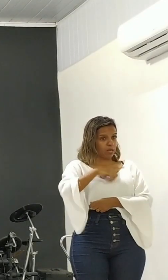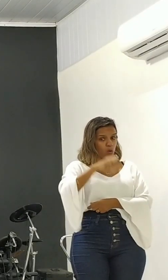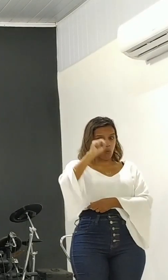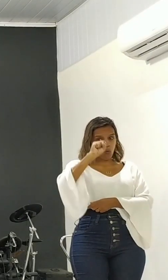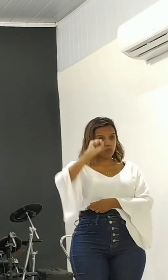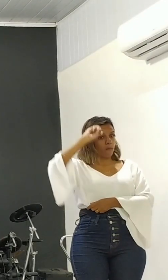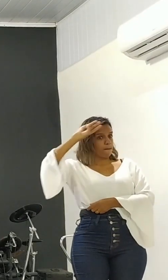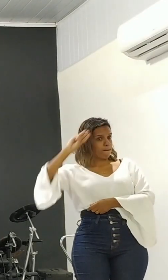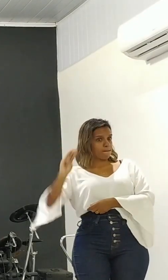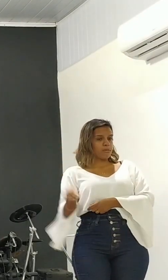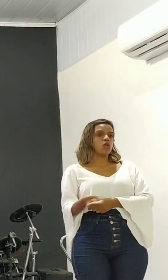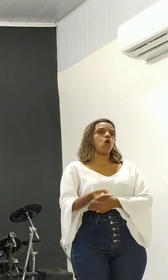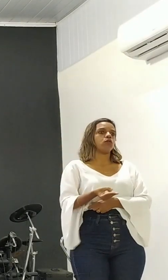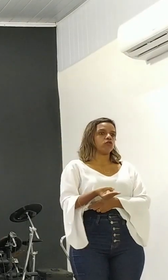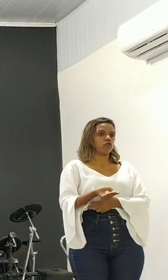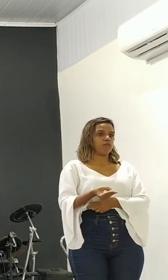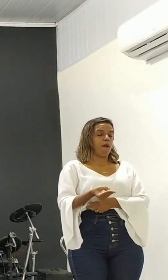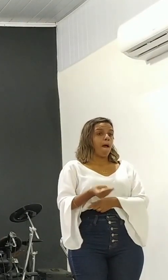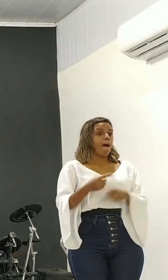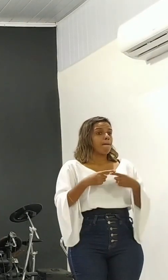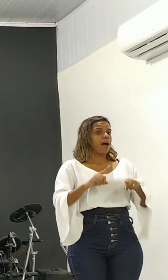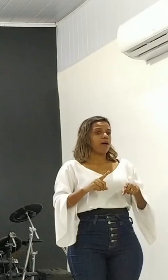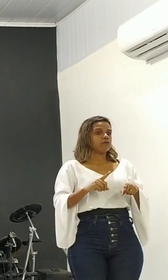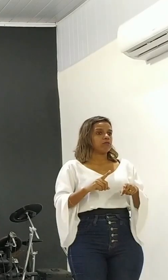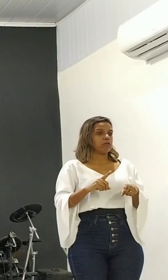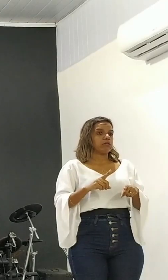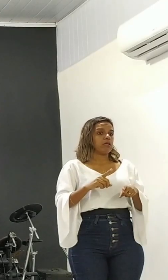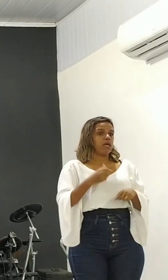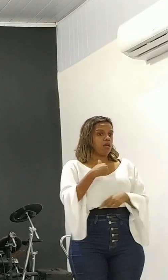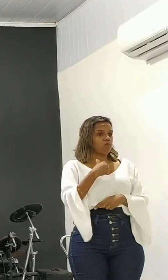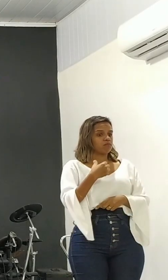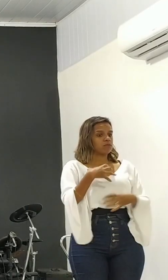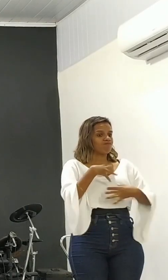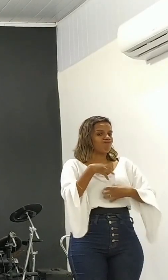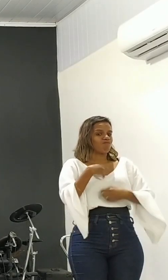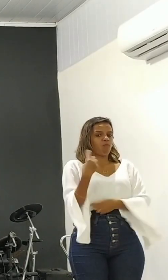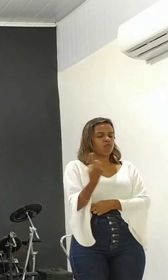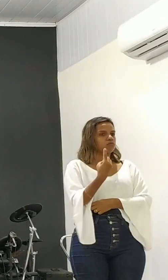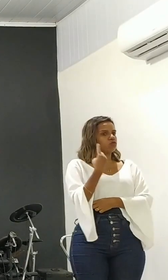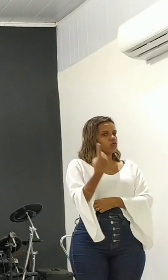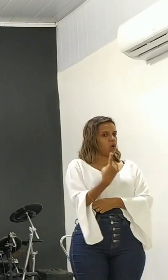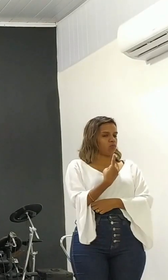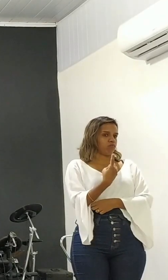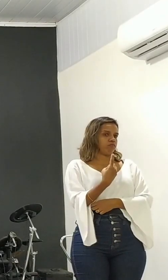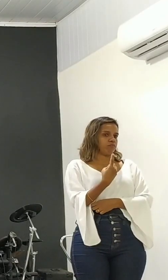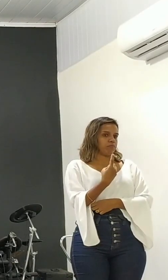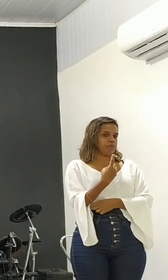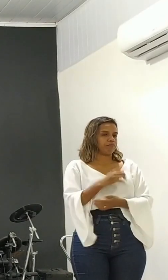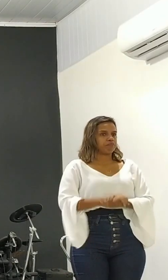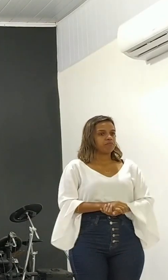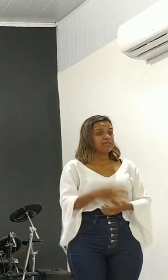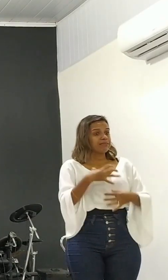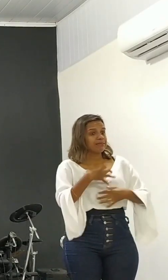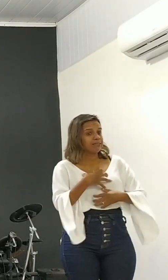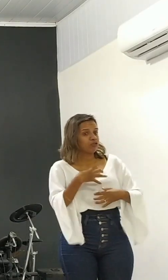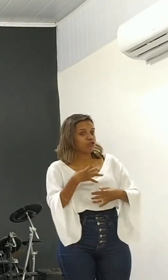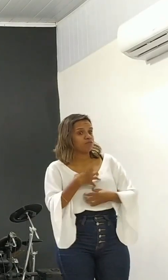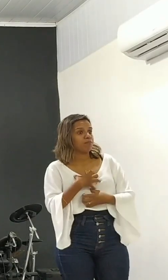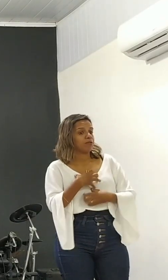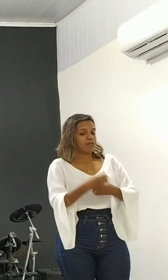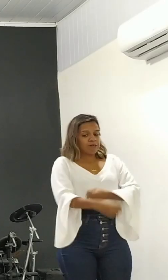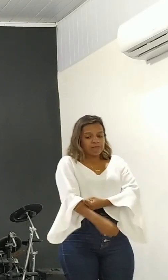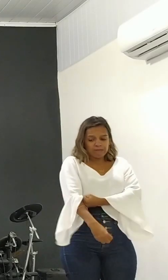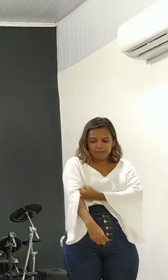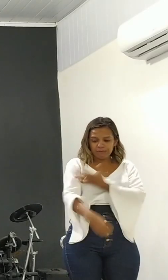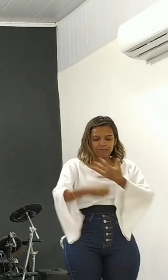quanto é lugar, mas eu me sinto só. Então as pessoas, nesse momento de solidão, todos esses sentimentos estão